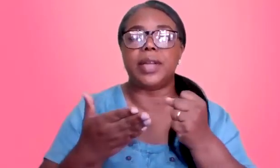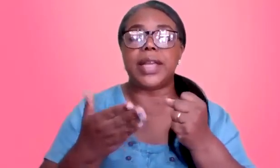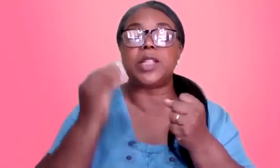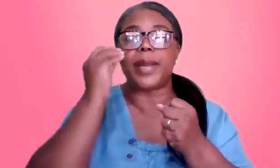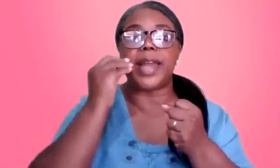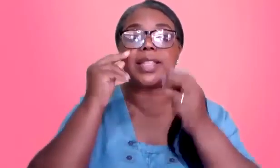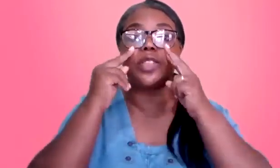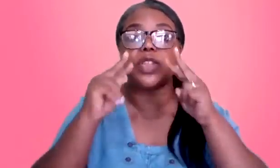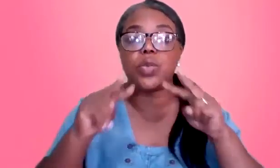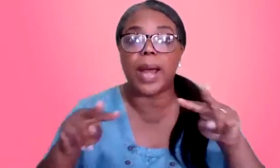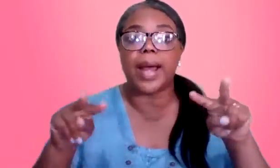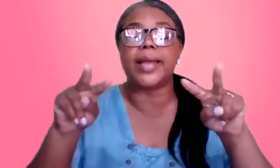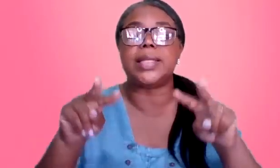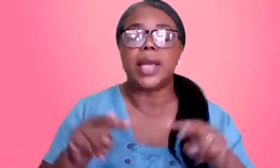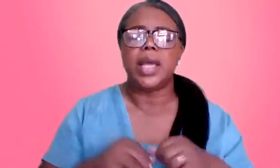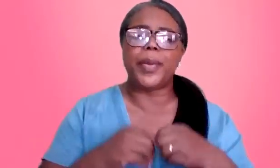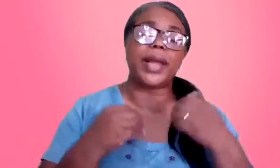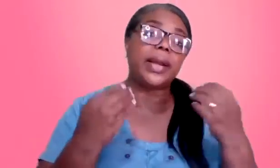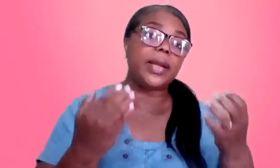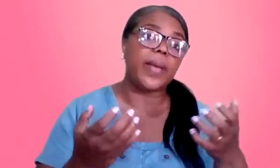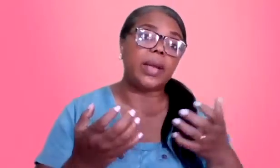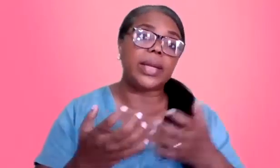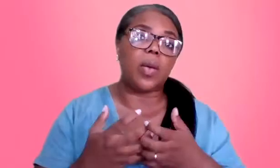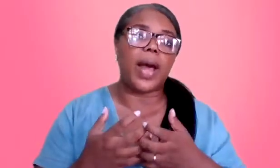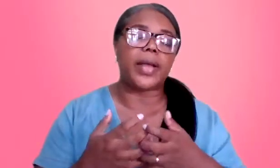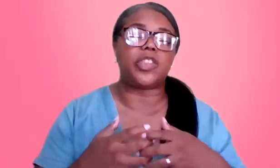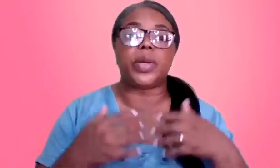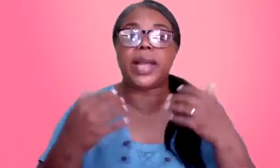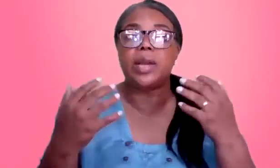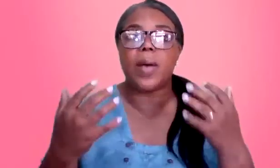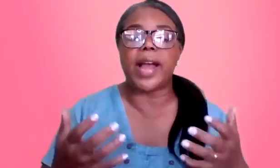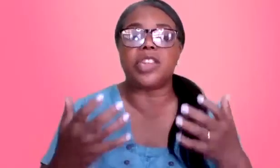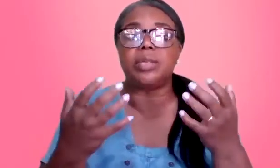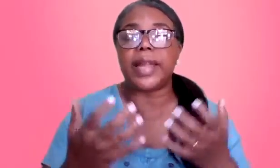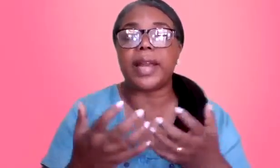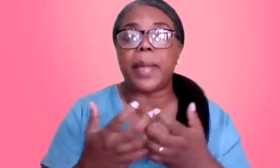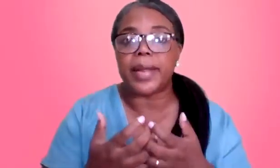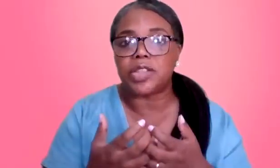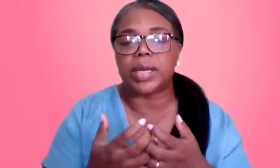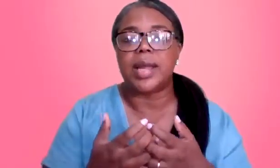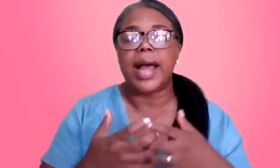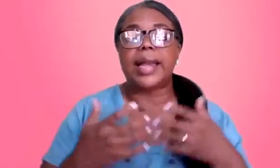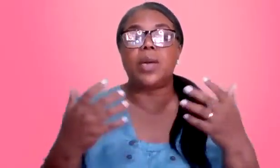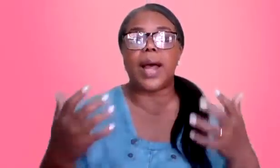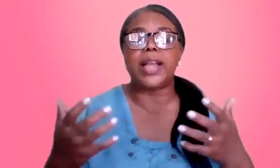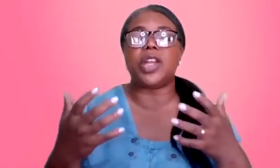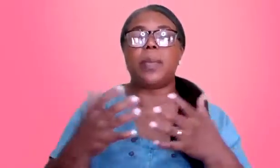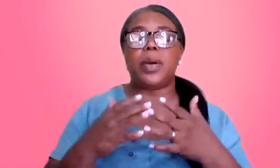em experiências visuais. E por que que ela não é linguagem? Porque a linguagem não tem gramática. A linguagem, ela pode ser